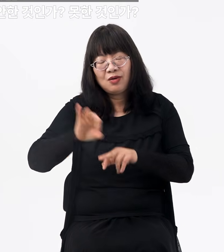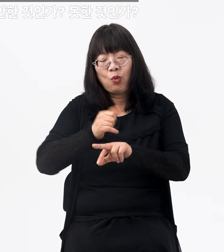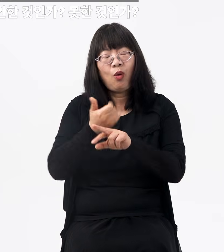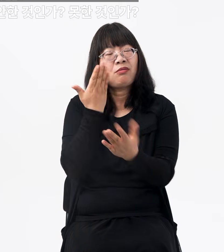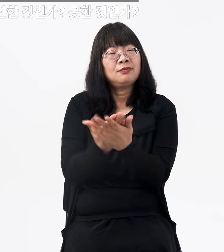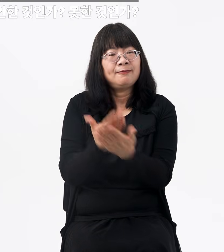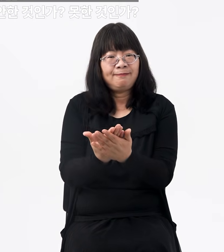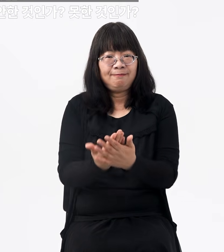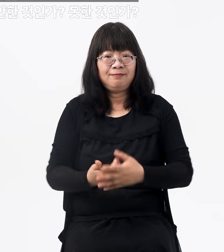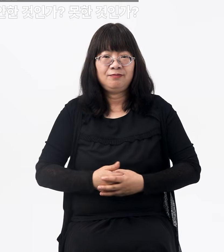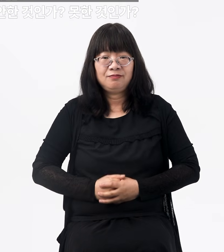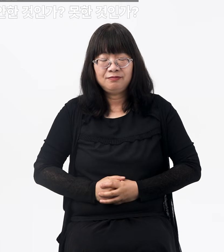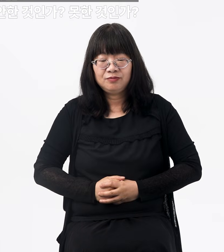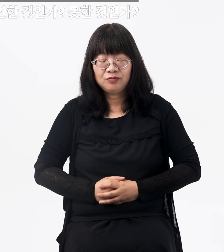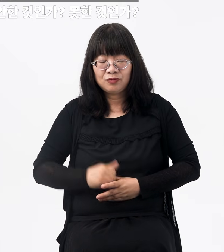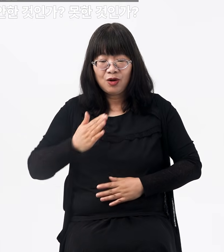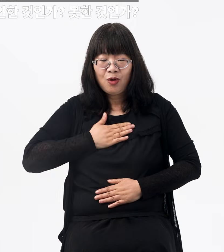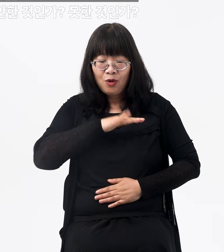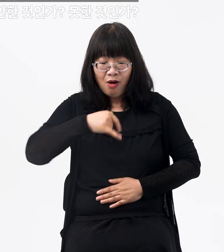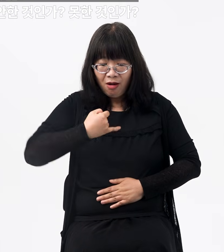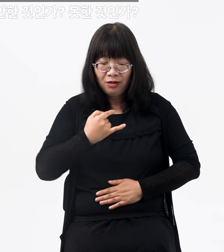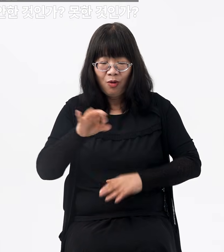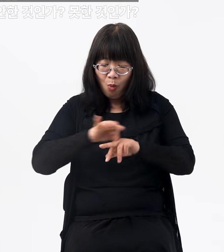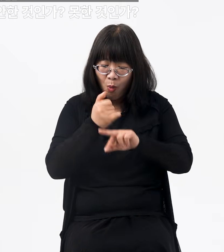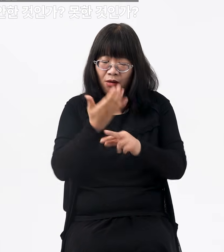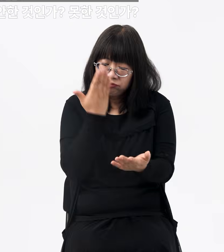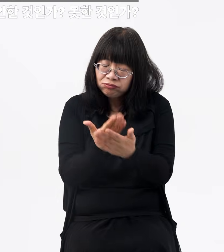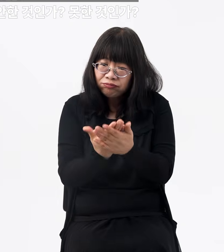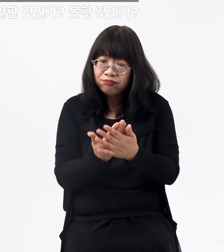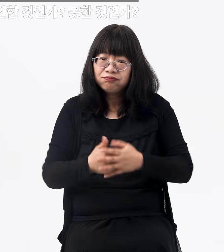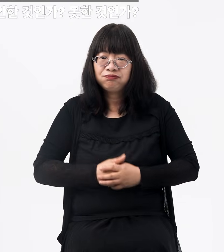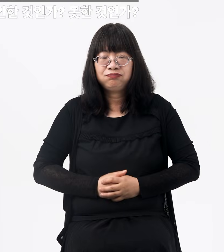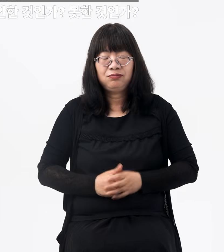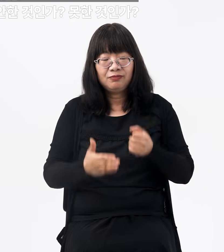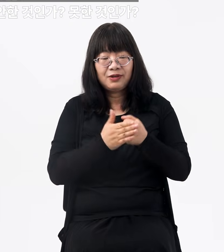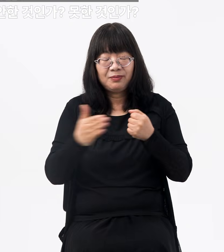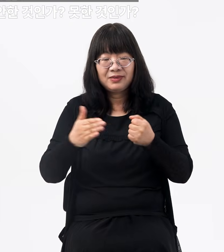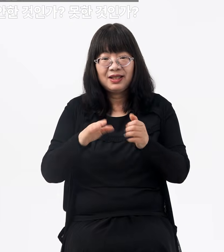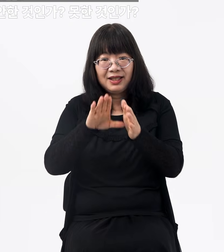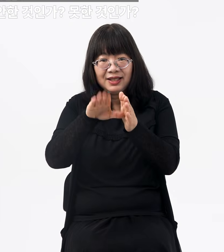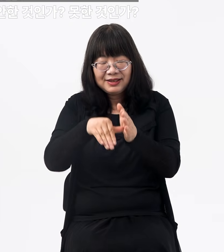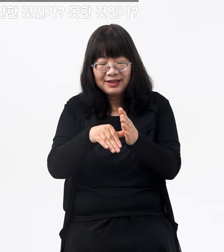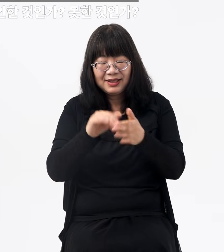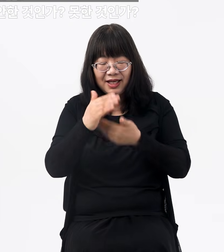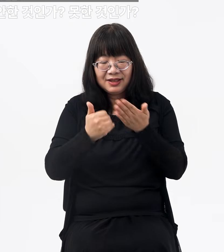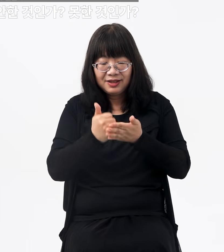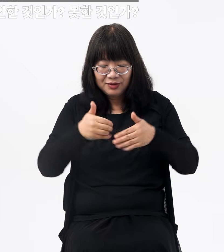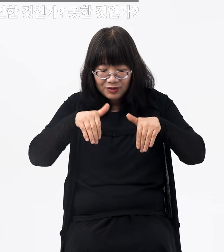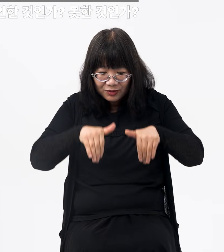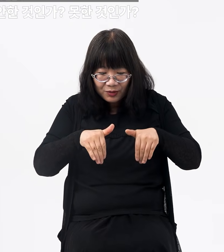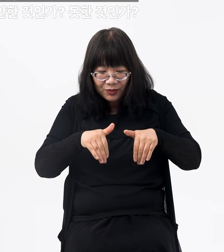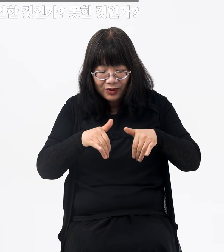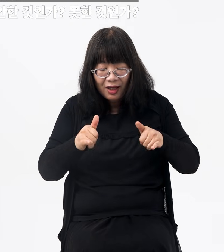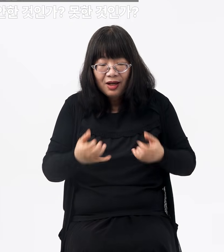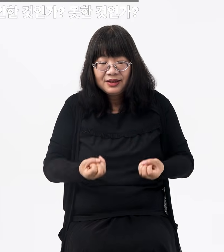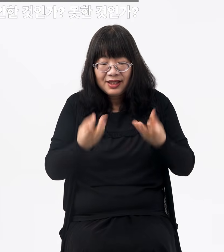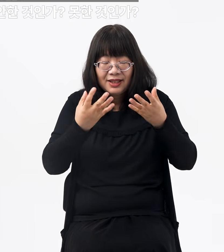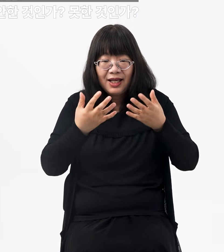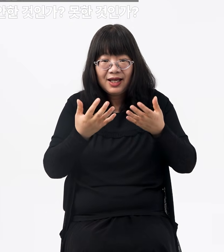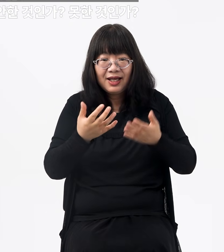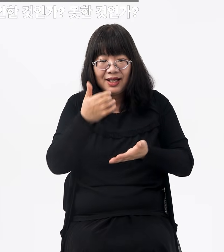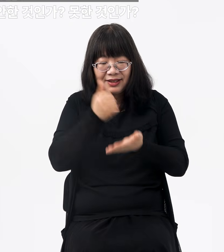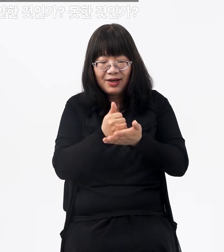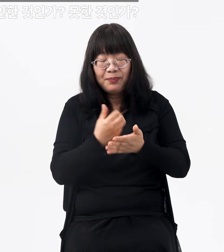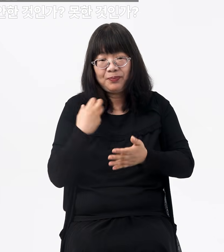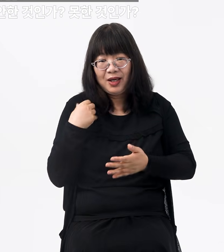요구해요. 우리에게도 왕을 주시옵소서 해서 당시 선지자였던 제사장이었던